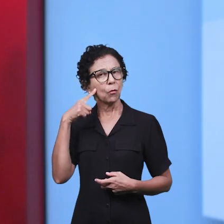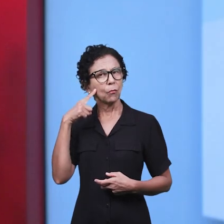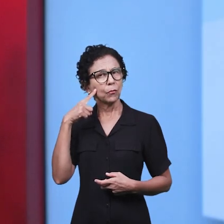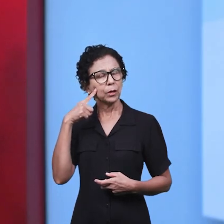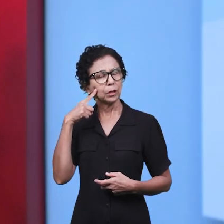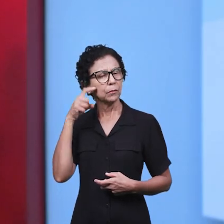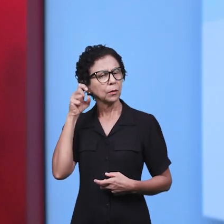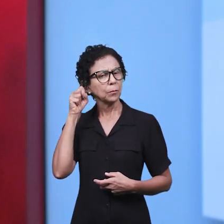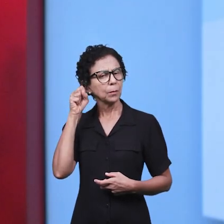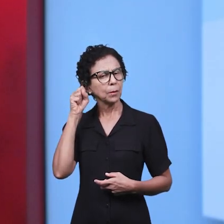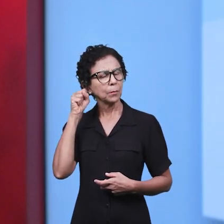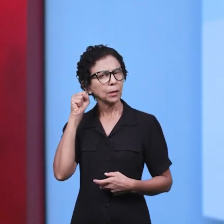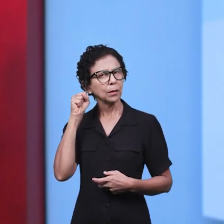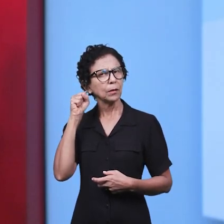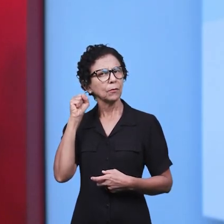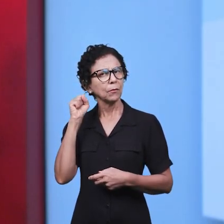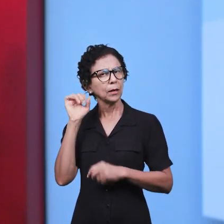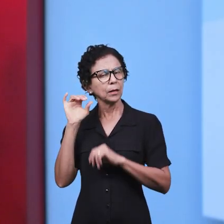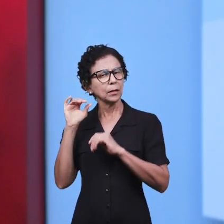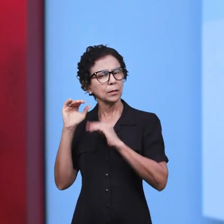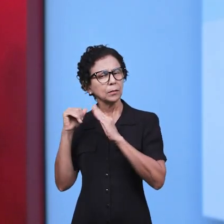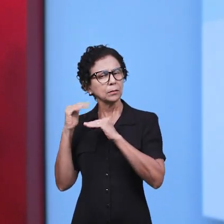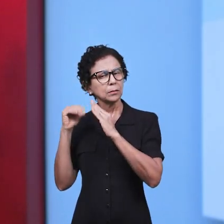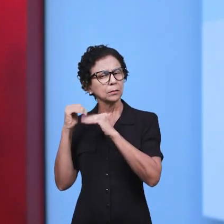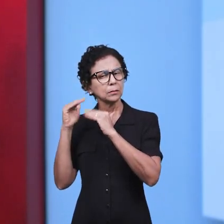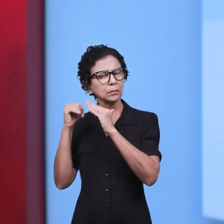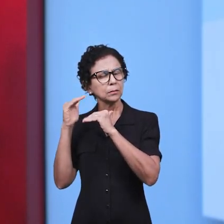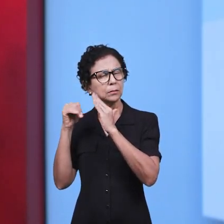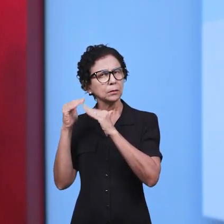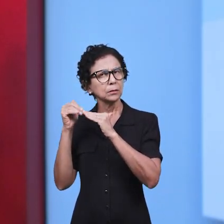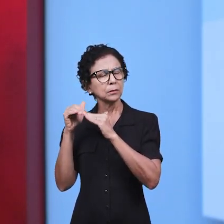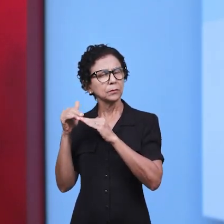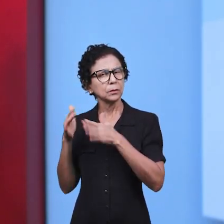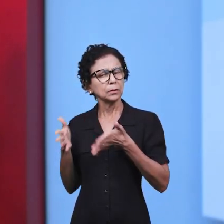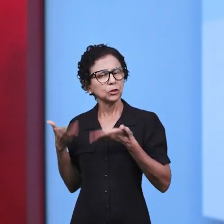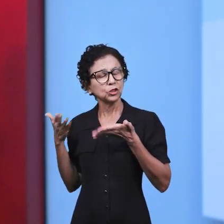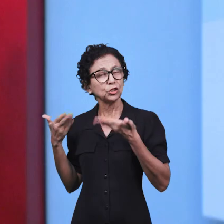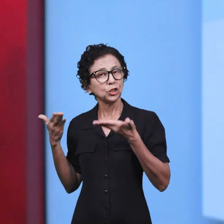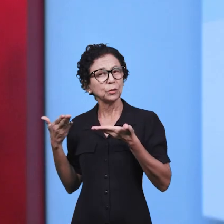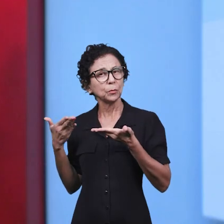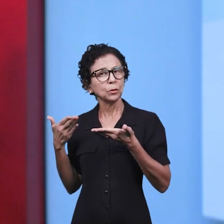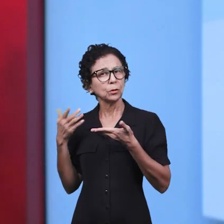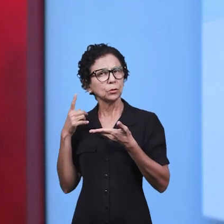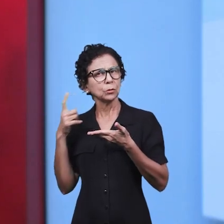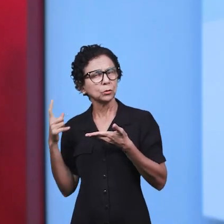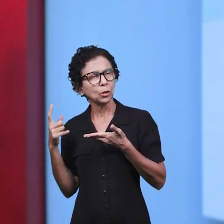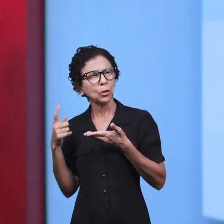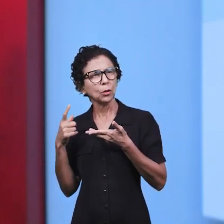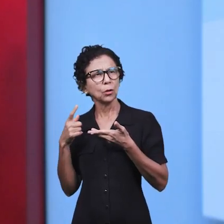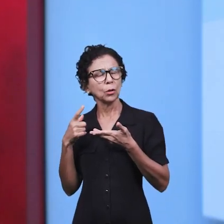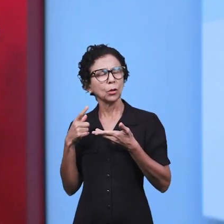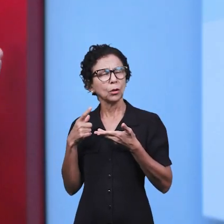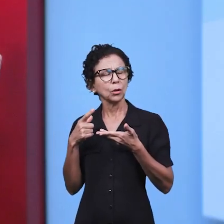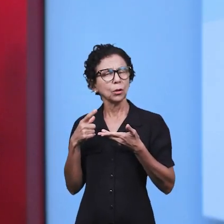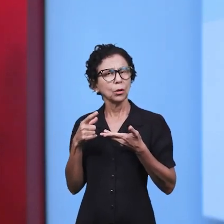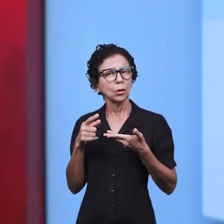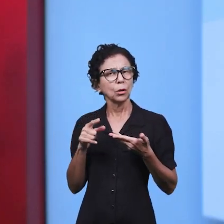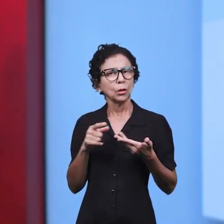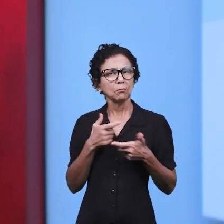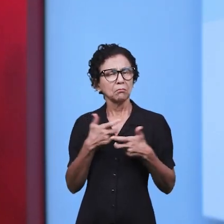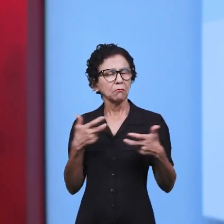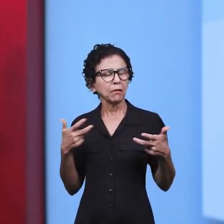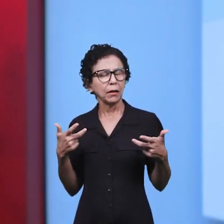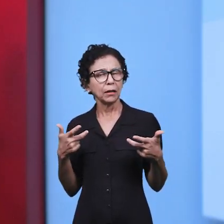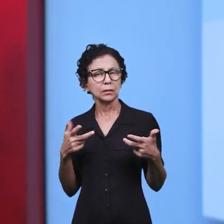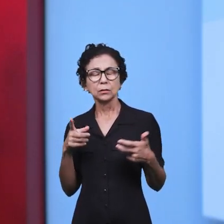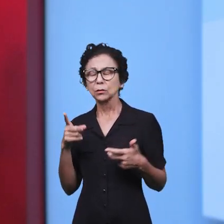vai começando a se formar e receber estímulos. Então desde o útero materno ele já está recebendo. Nasceu, como você mesmo falou,